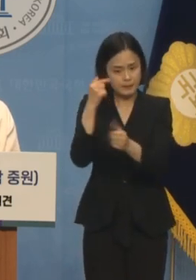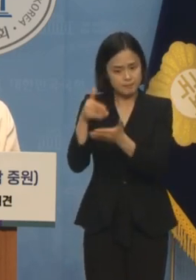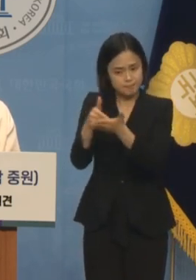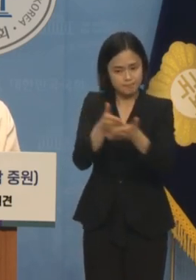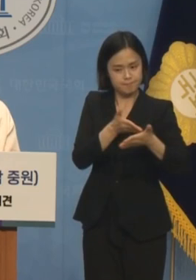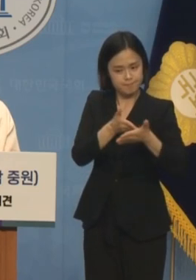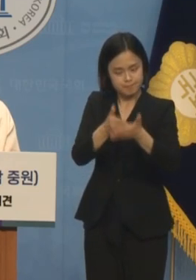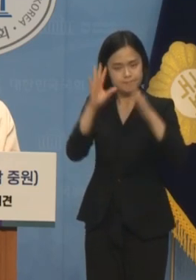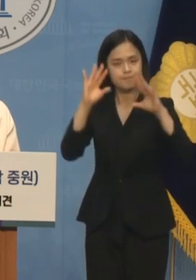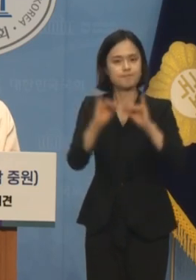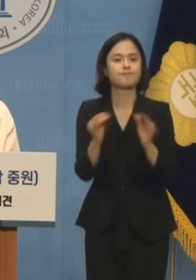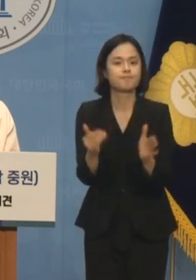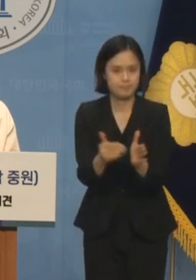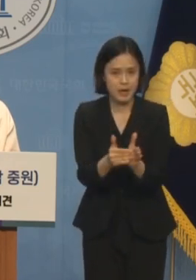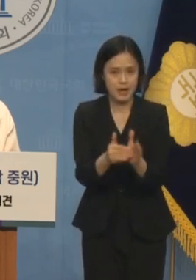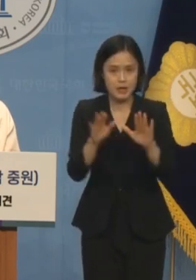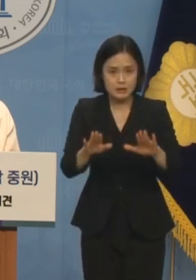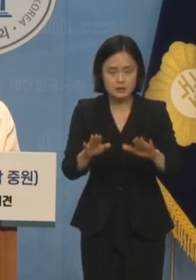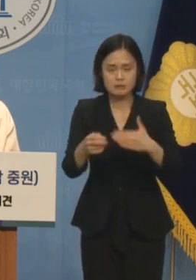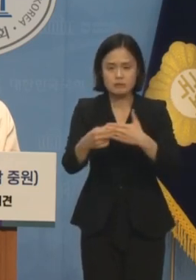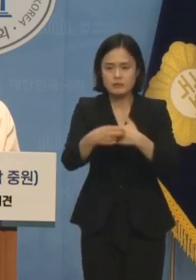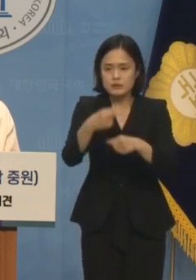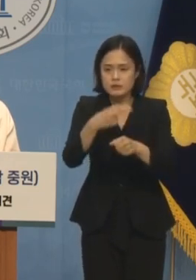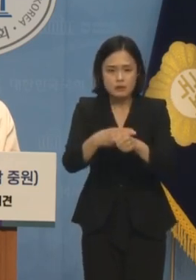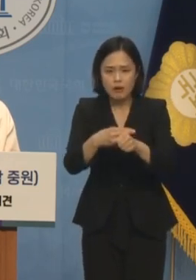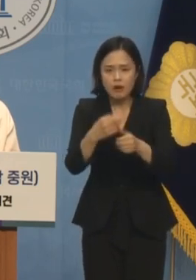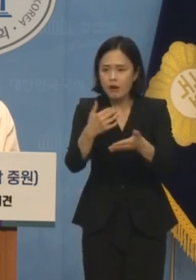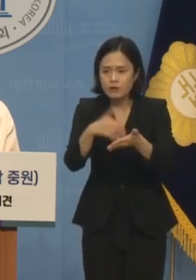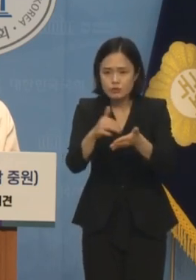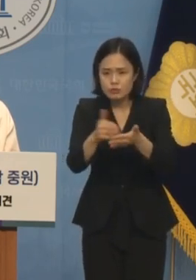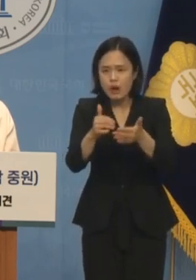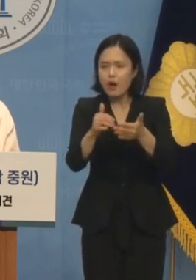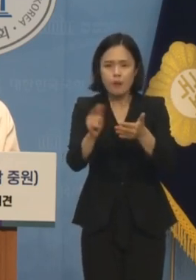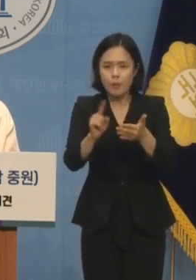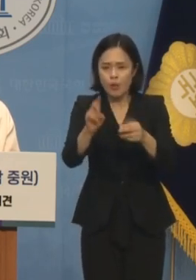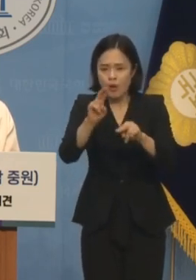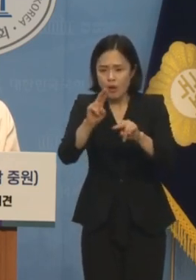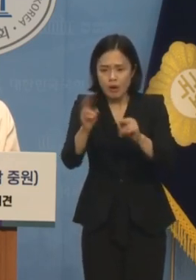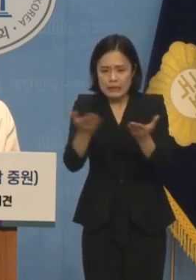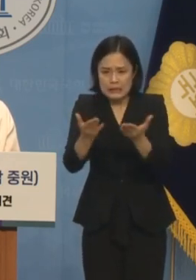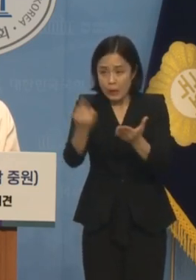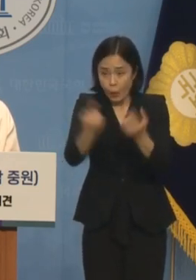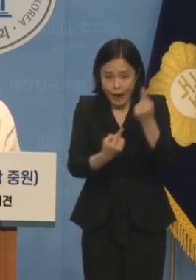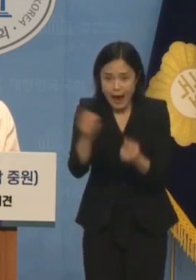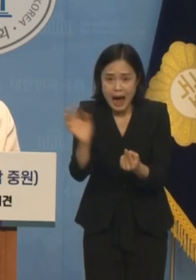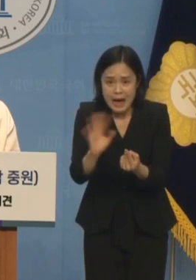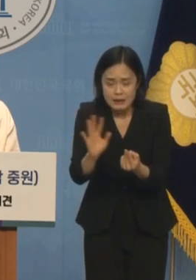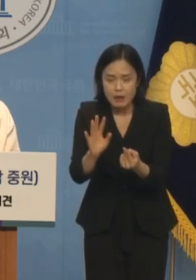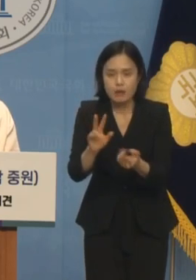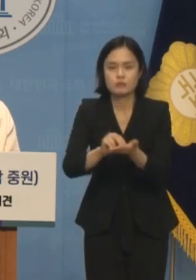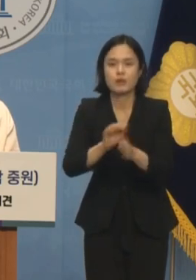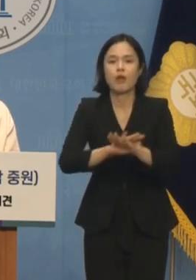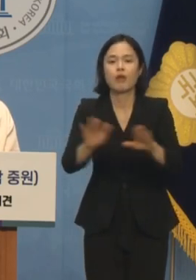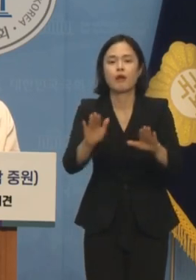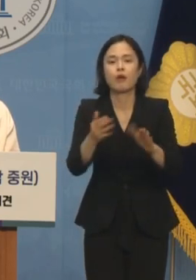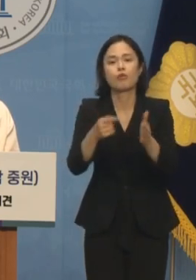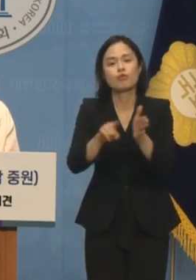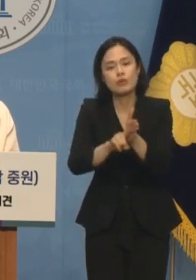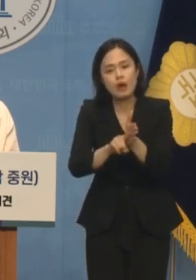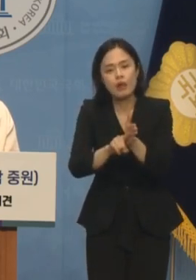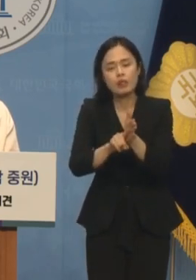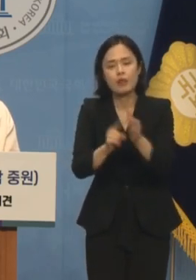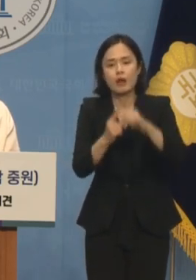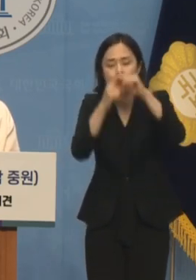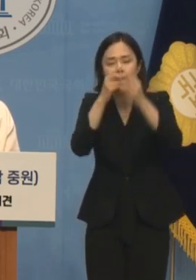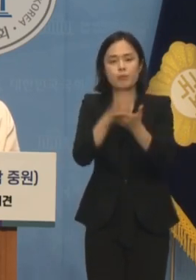대란이라는 급박한 상황을 모면하기 위한 방편이 아니었길 바랍니다. 아울러 간호 현장의 해묵은 문제